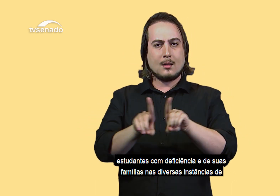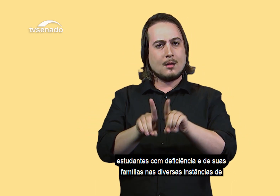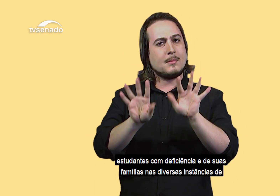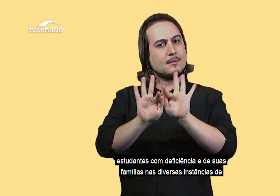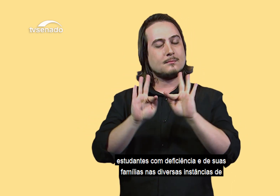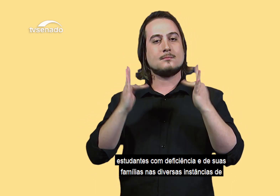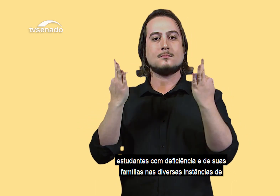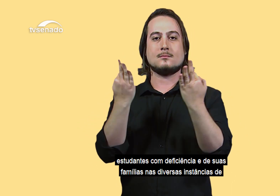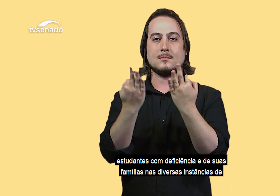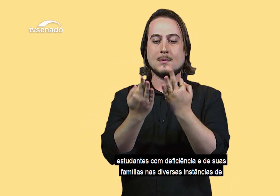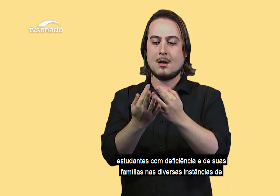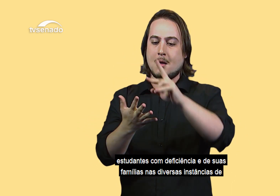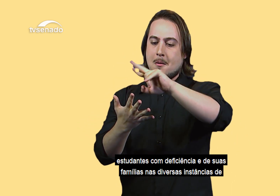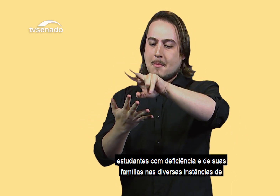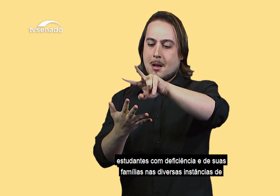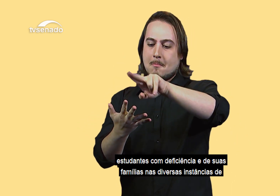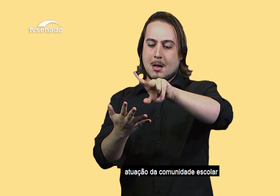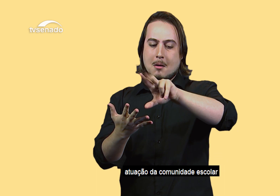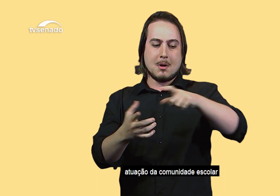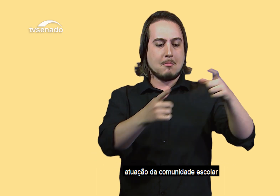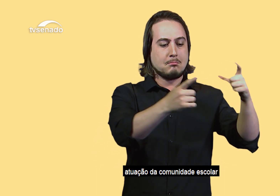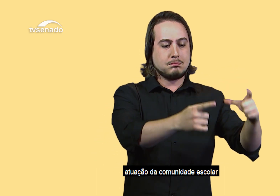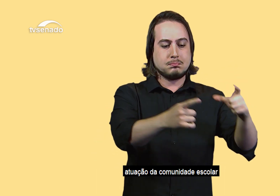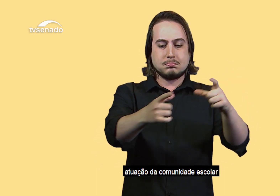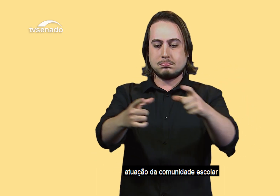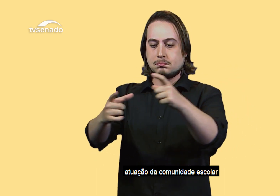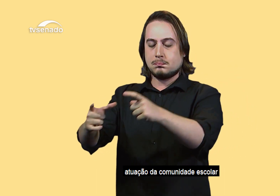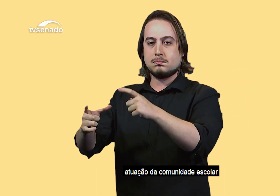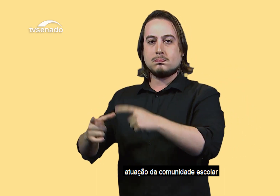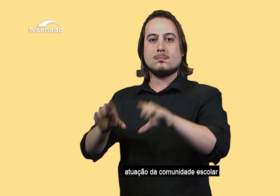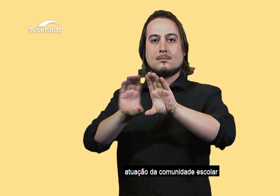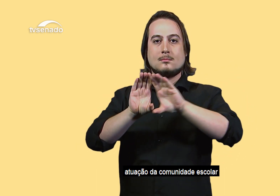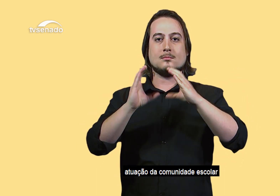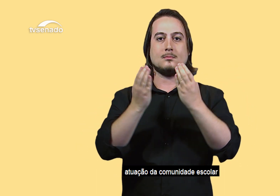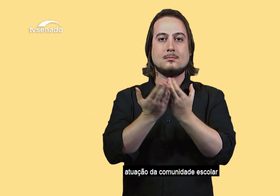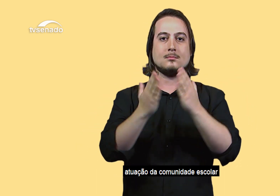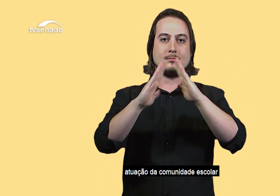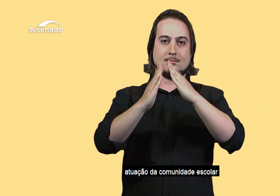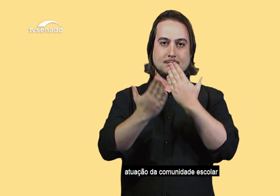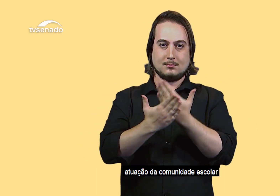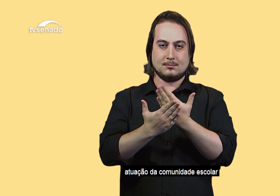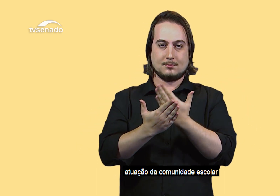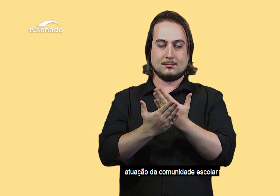famílias nas diversas instâncias de atuação da comunidade escolar.